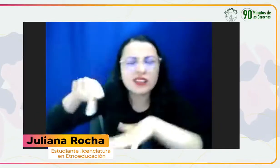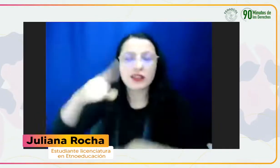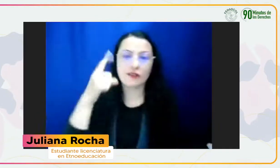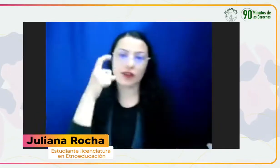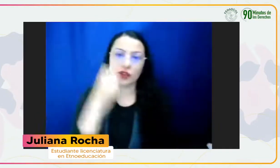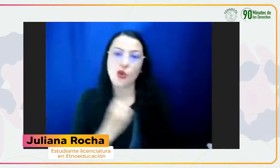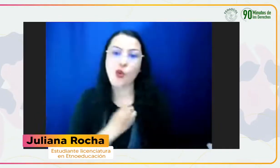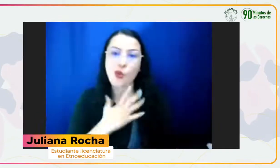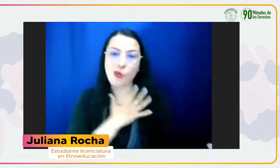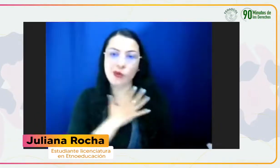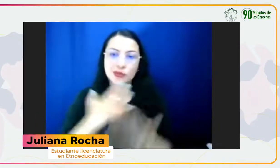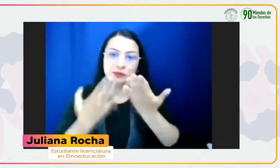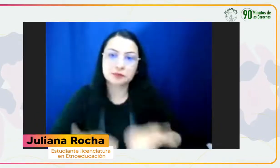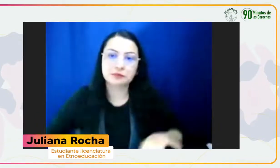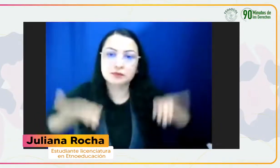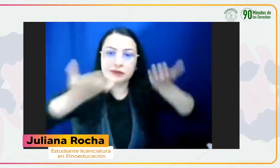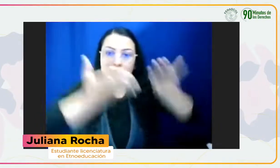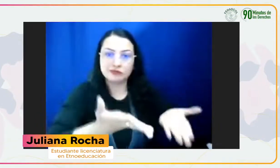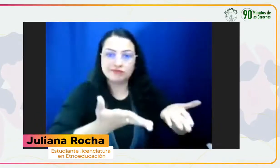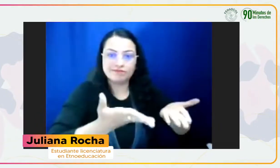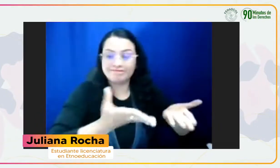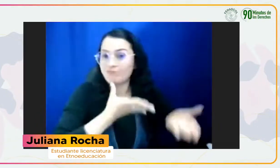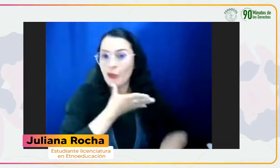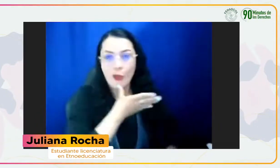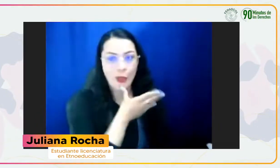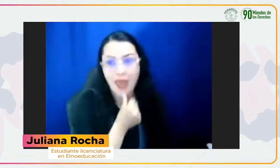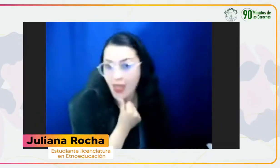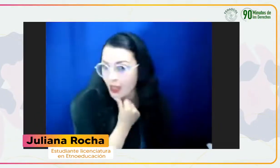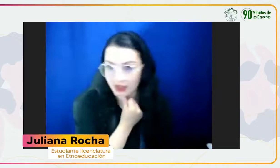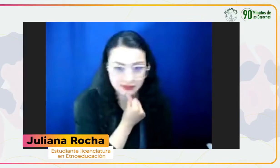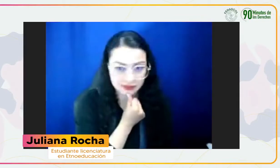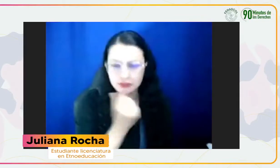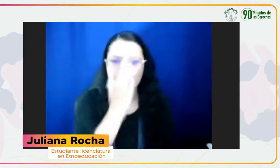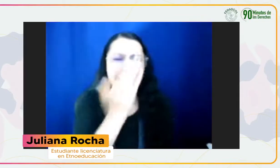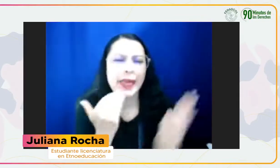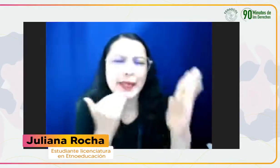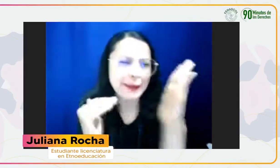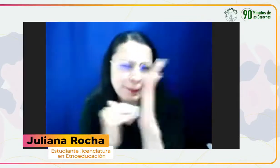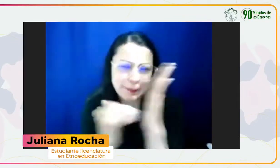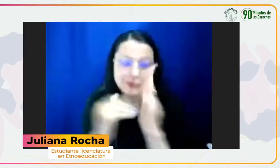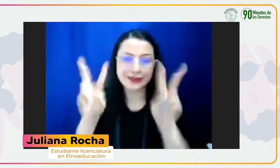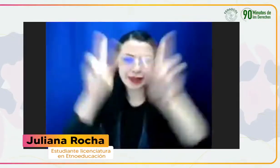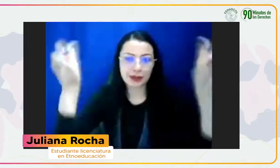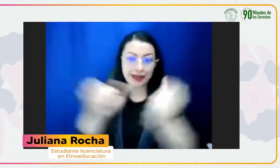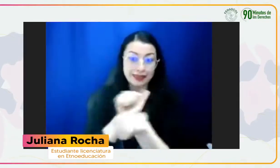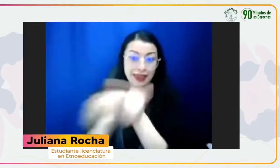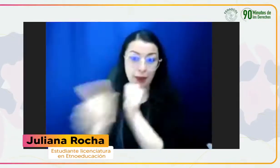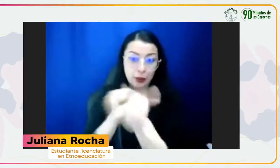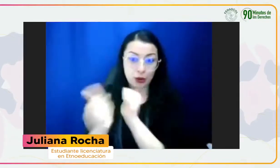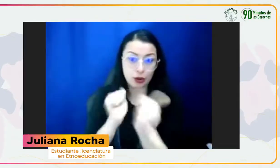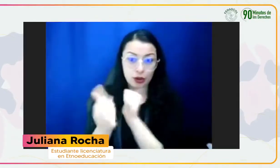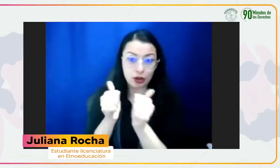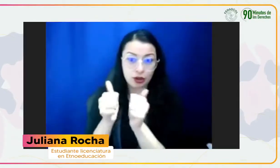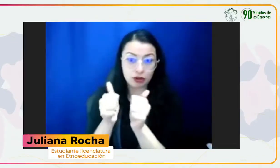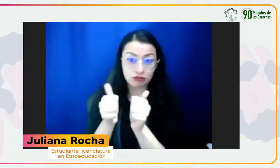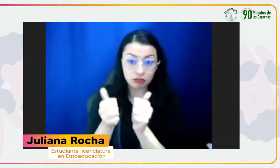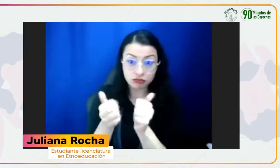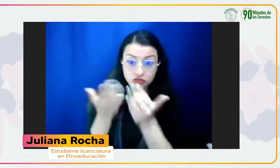organizaciones hace falta estas oportunidades, brindar estas oportunidades porque no están. Por ejemplo, temas